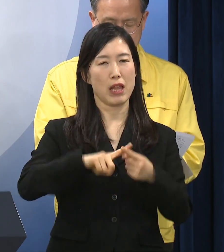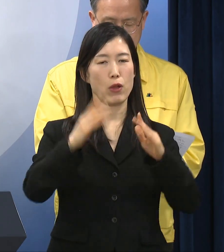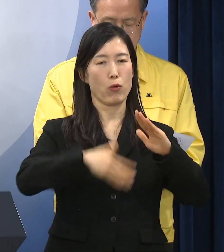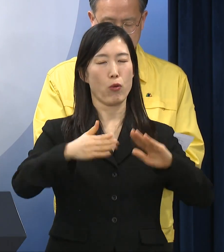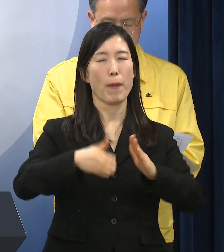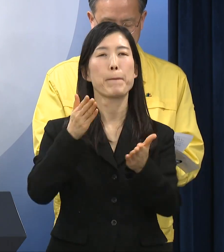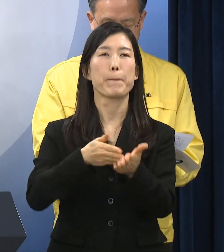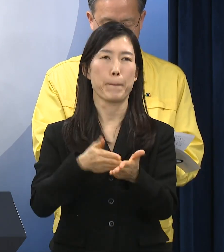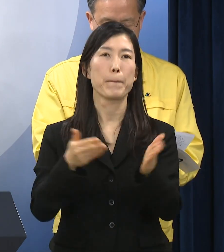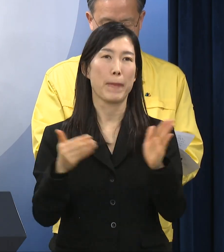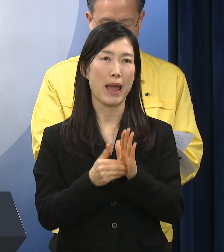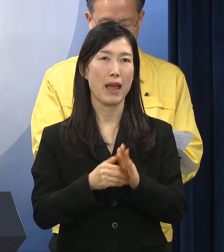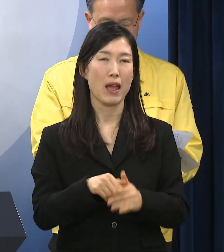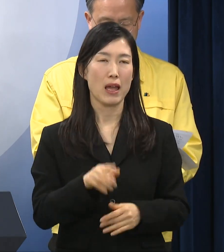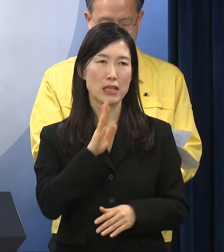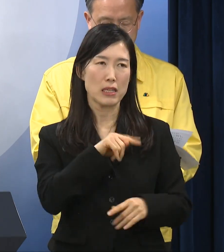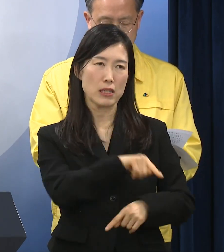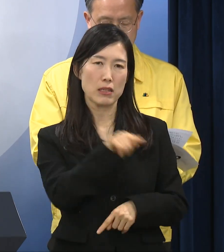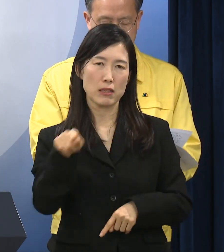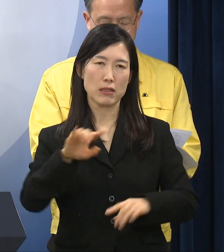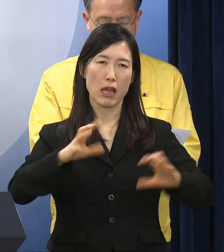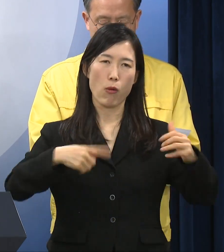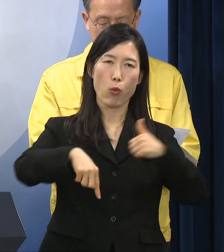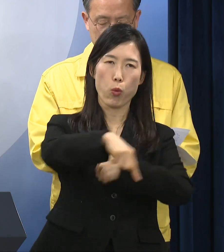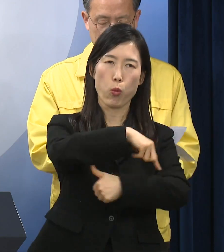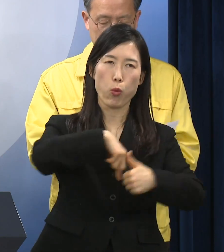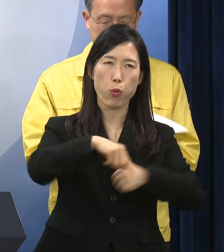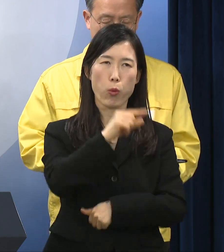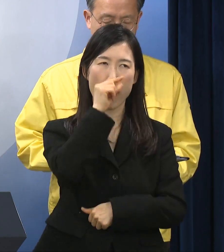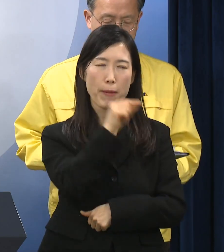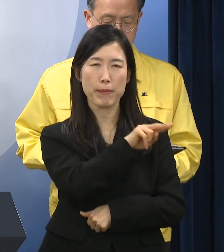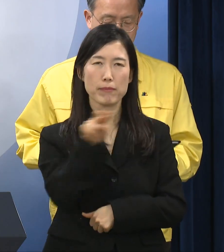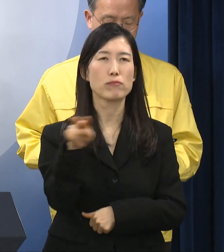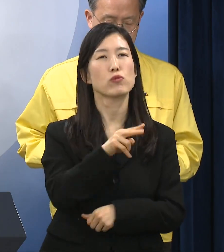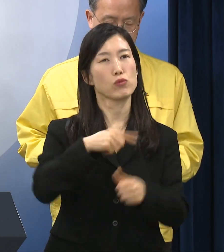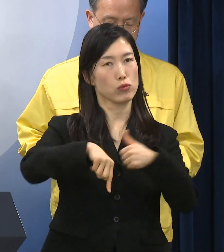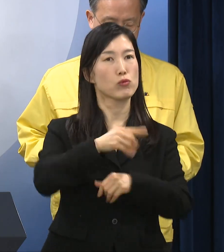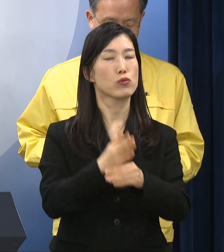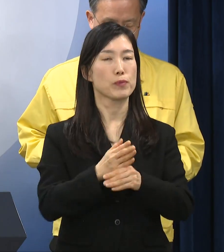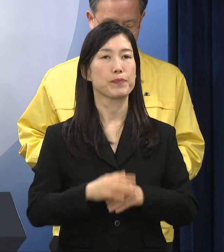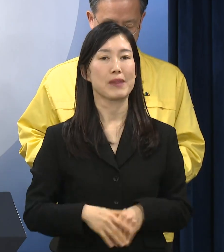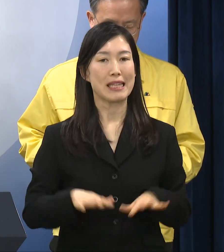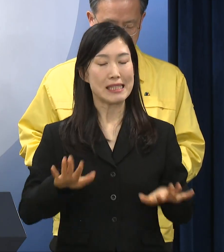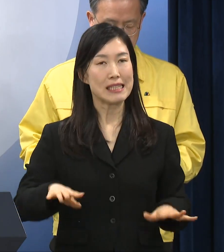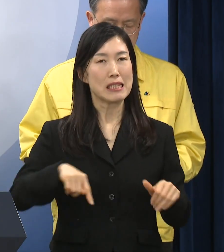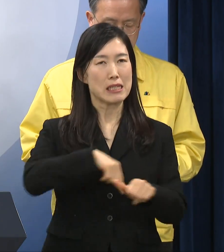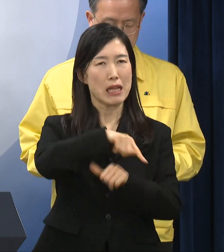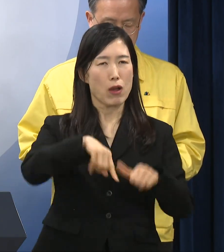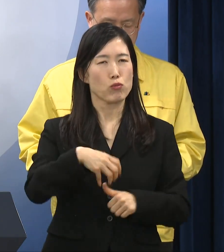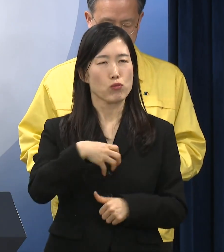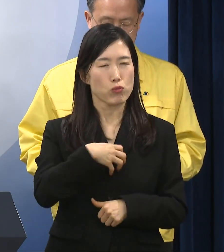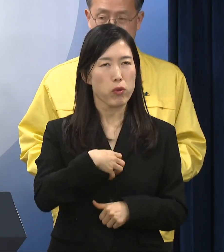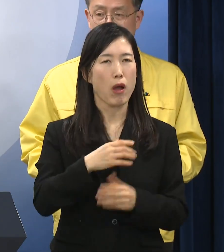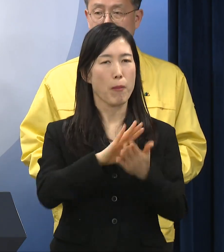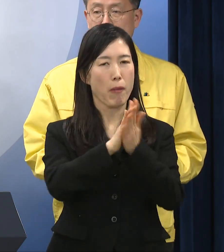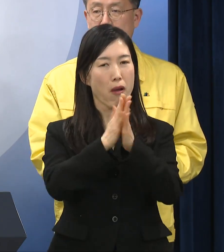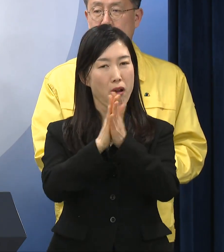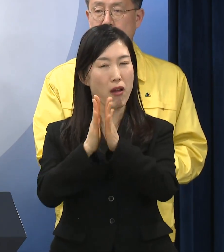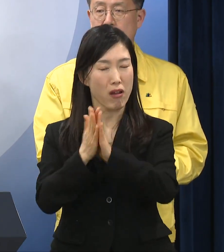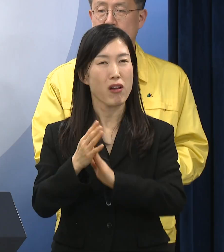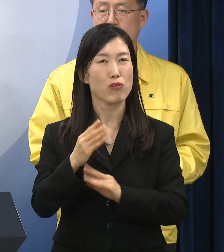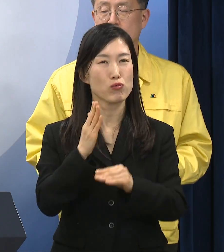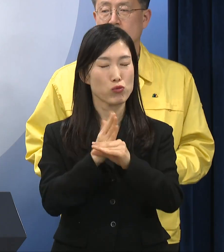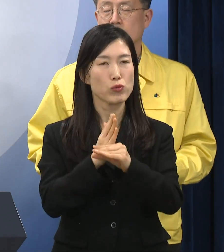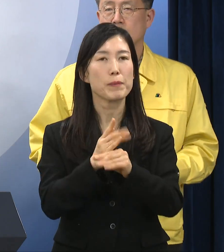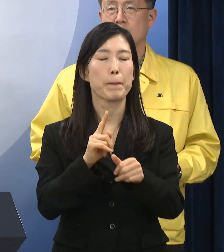모든 당사자와의 긴장 완화 노력을 촉구하였습니다. 현재 상황이 굉장히 유동적이고